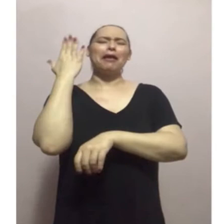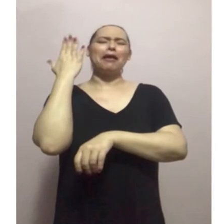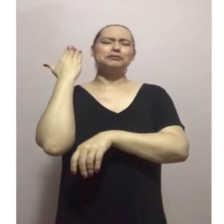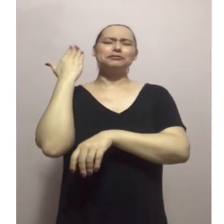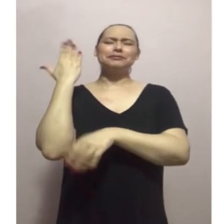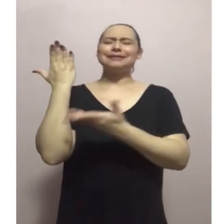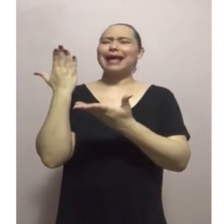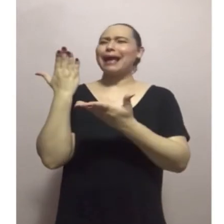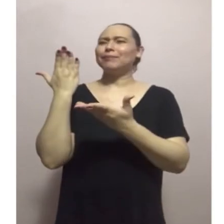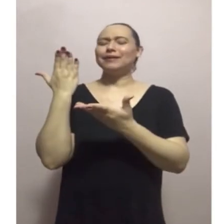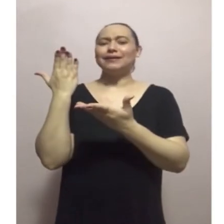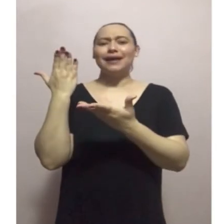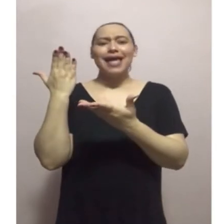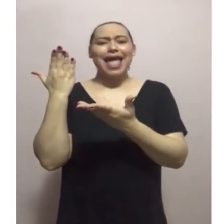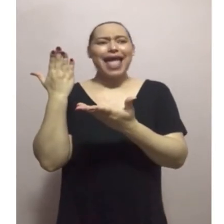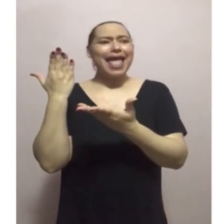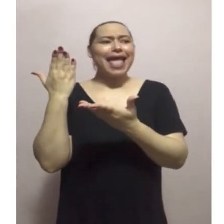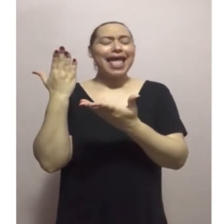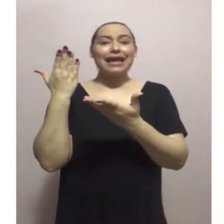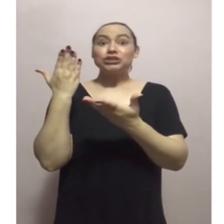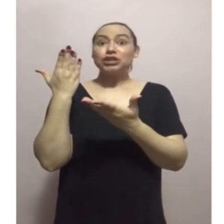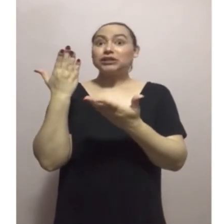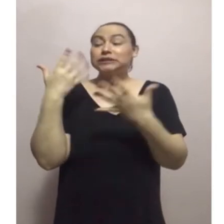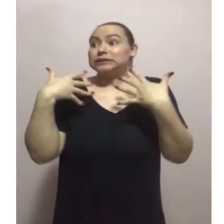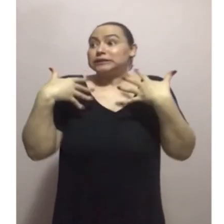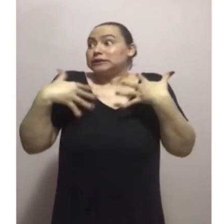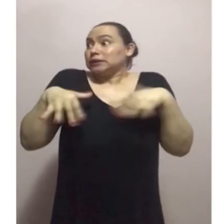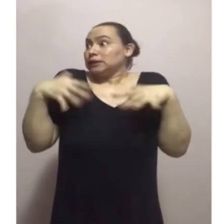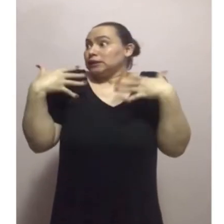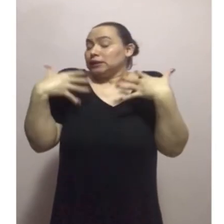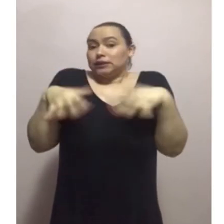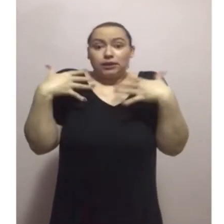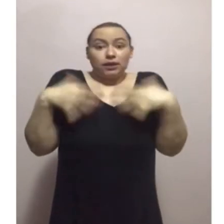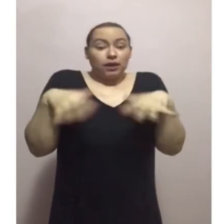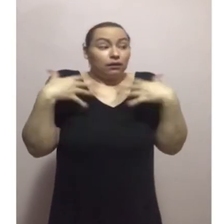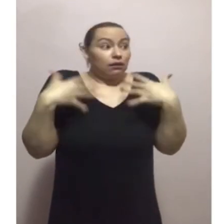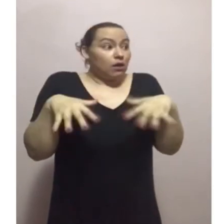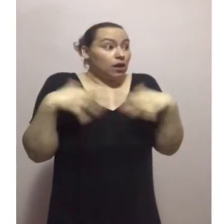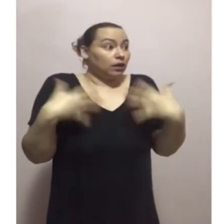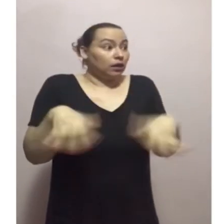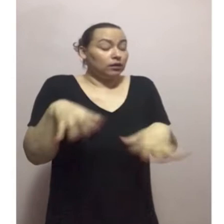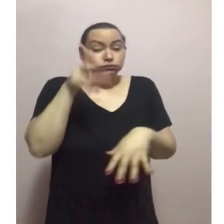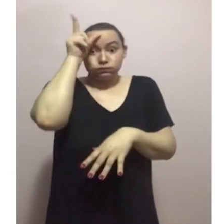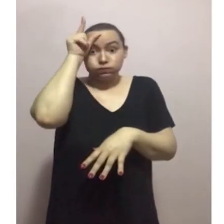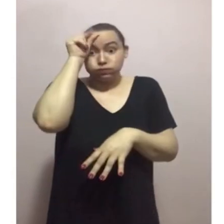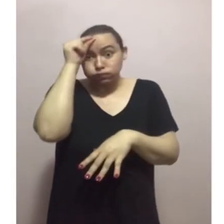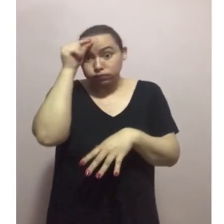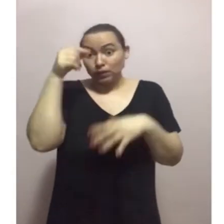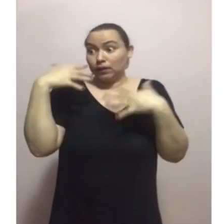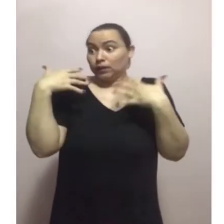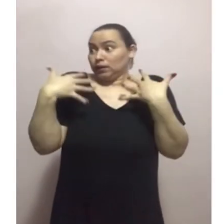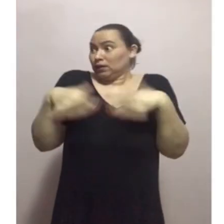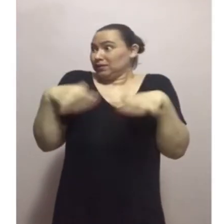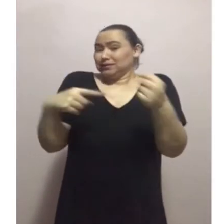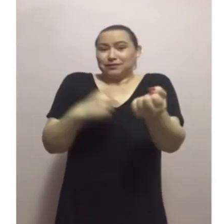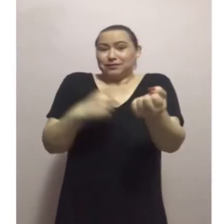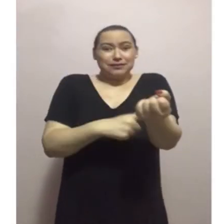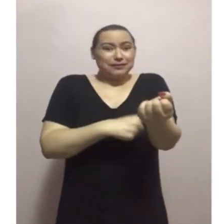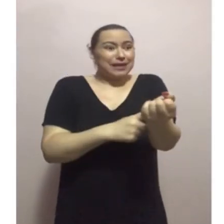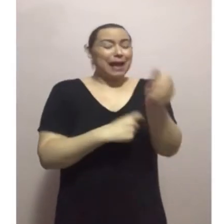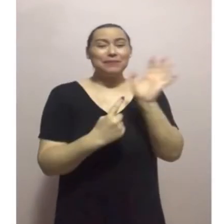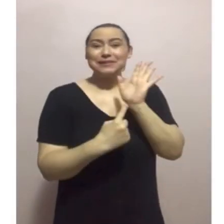assim, completamente, né? Atônitas. Nossa, a gente, né,